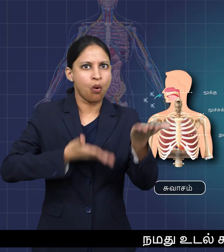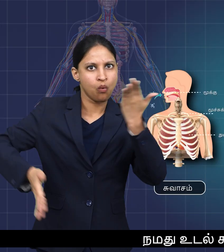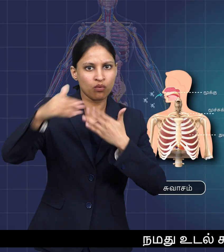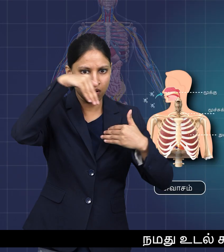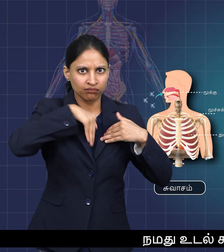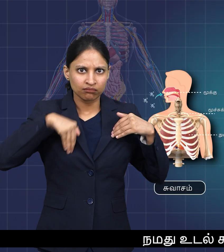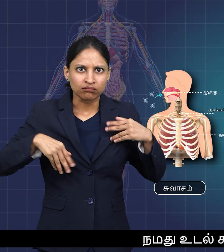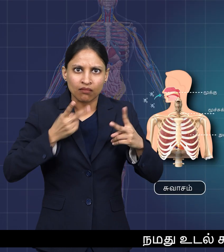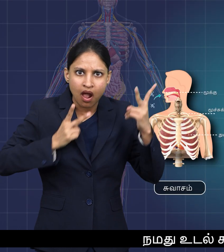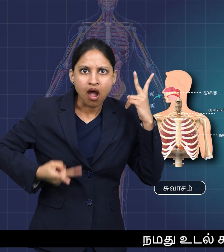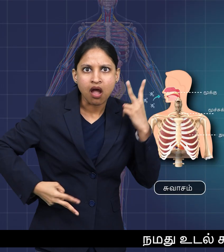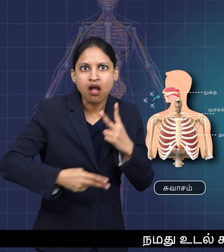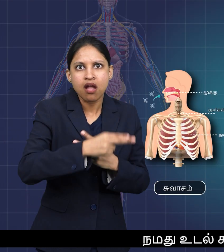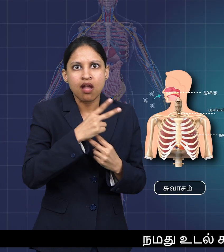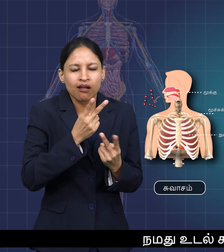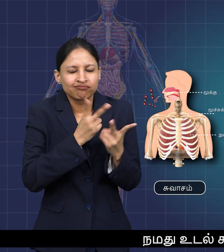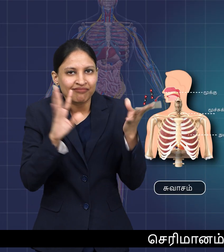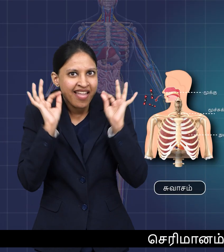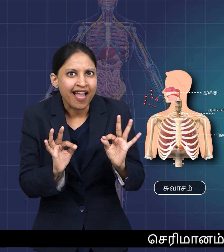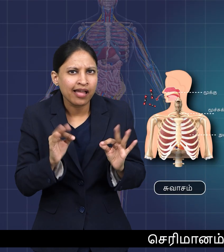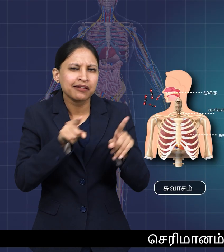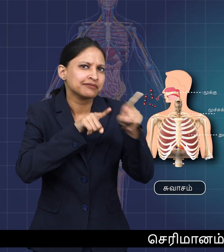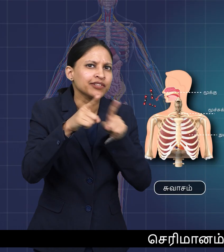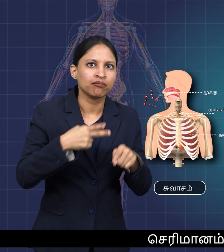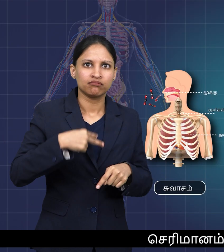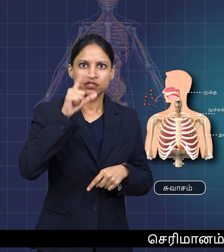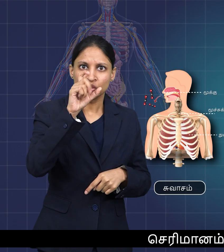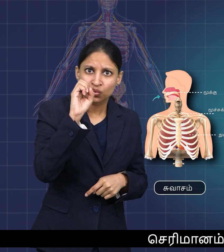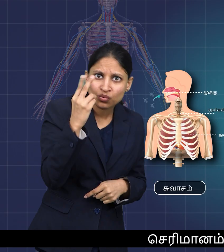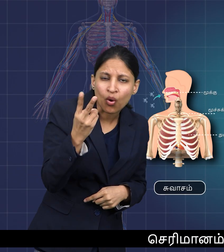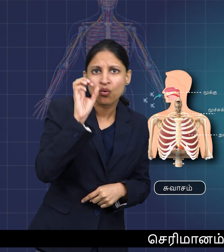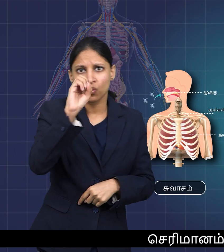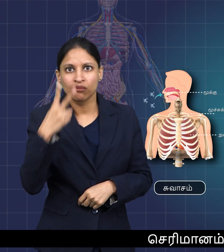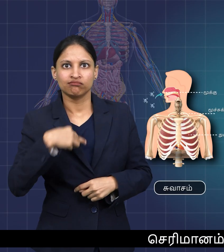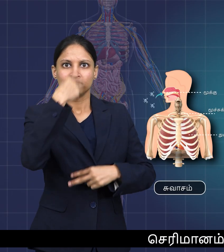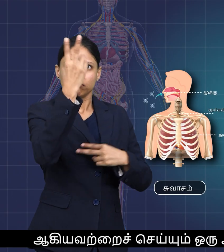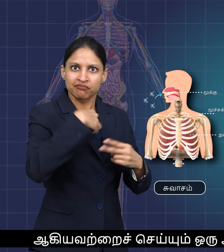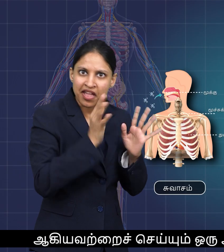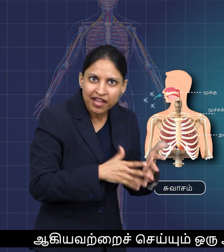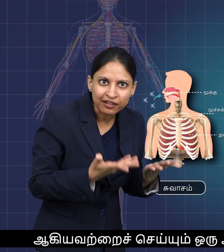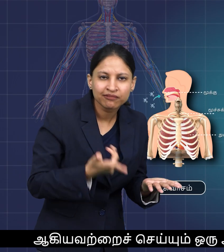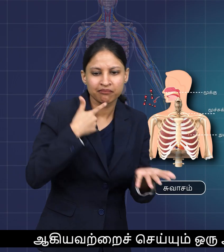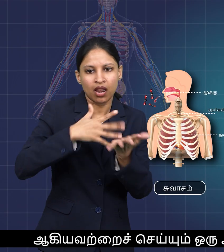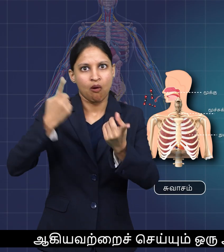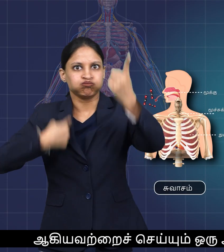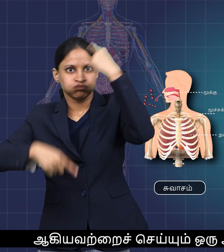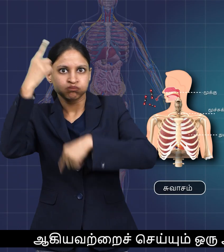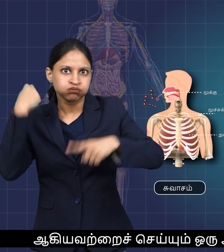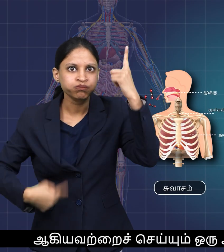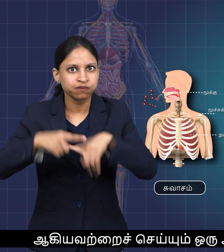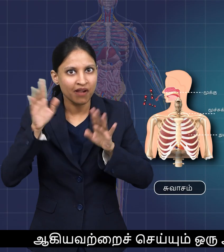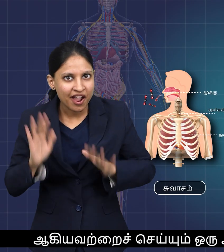நமது உடல் சுவாசம், இரத்த ஓட்டம், செரிமானம் மற்றும் கழிவு நீக்கம் ஆகியவற்றை செய்யும்